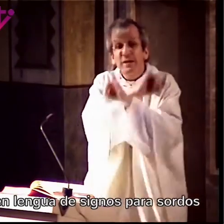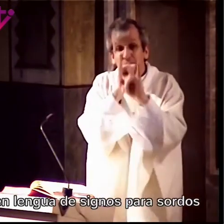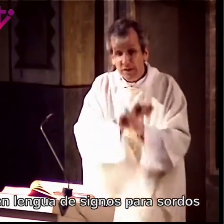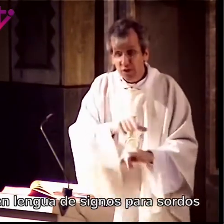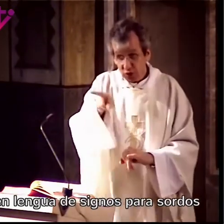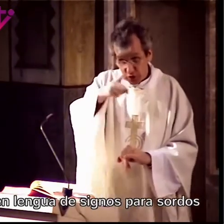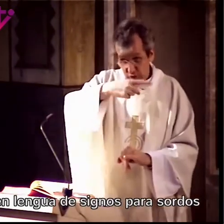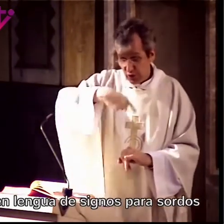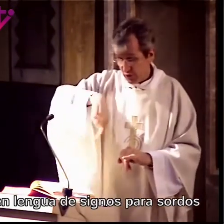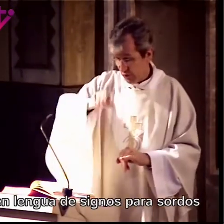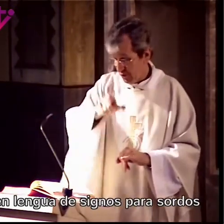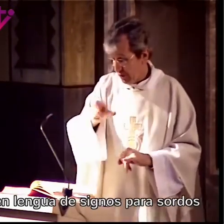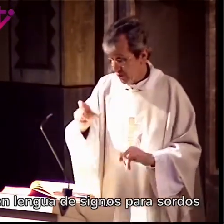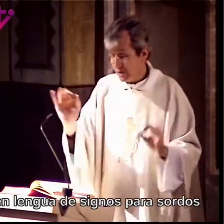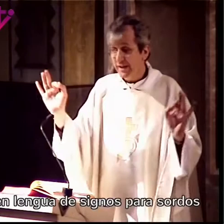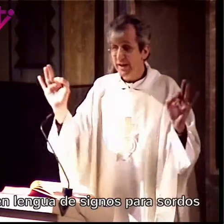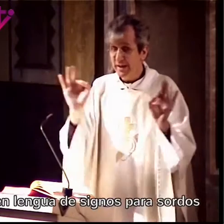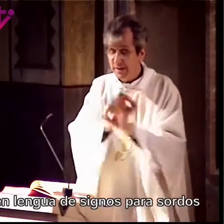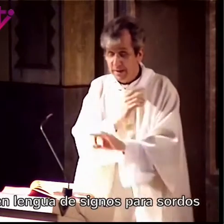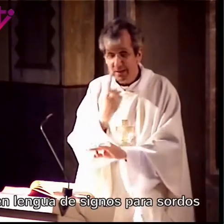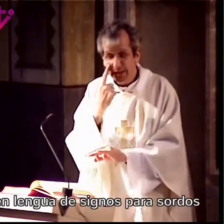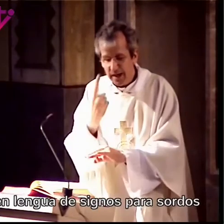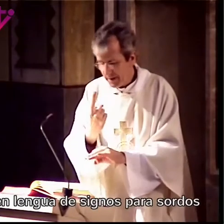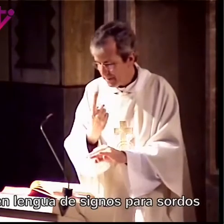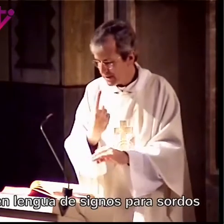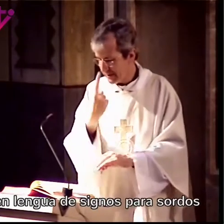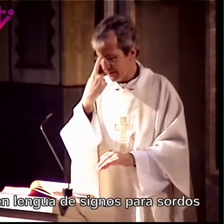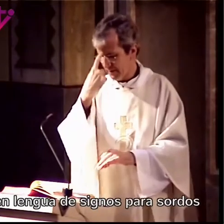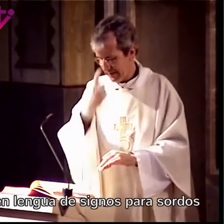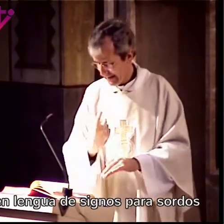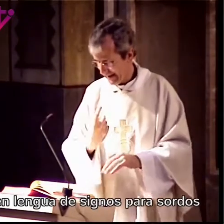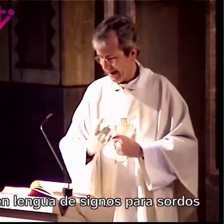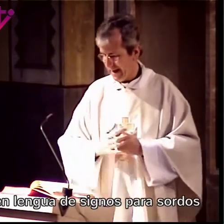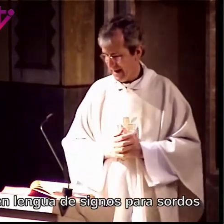Dichosos los que sin haber visto creerán.